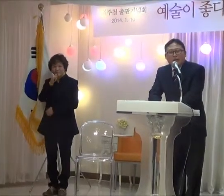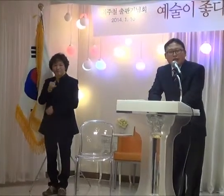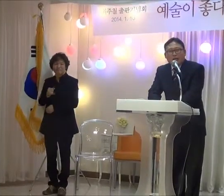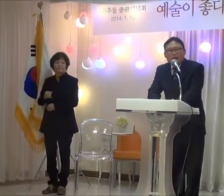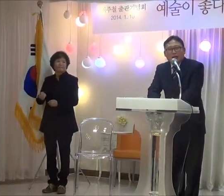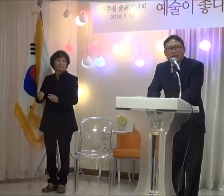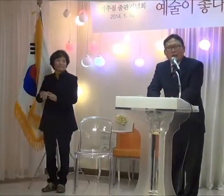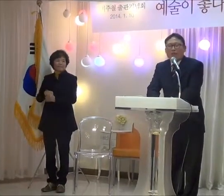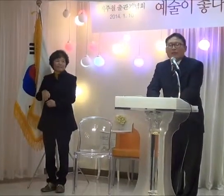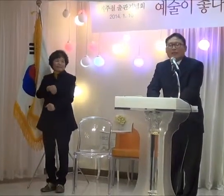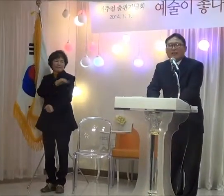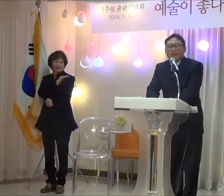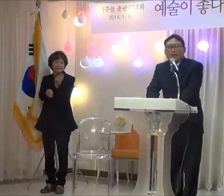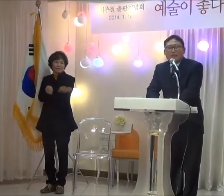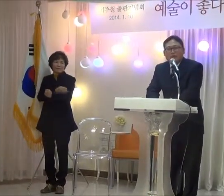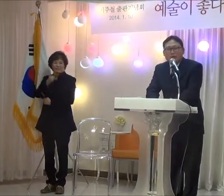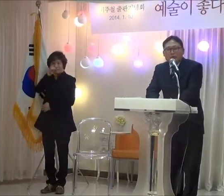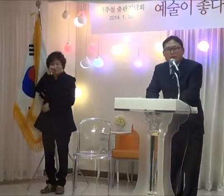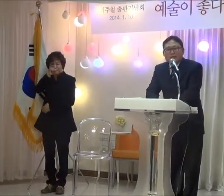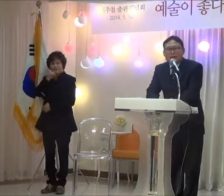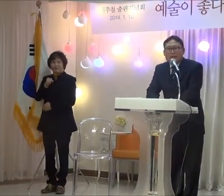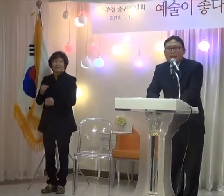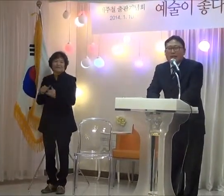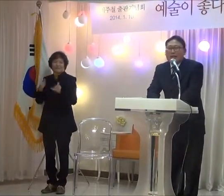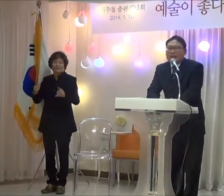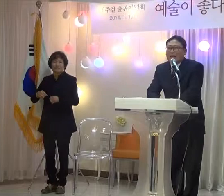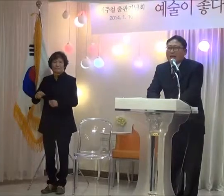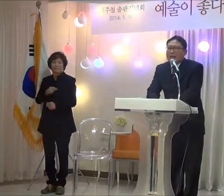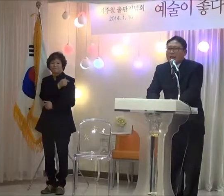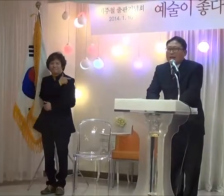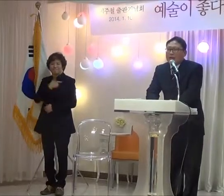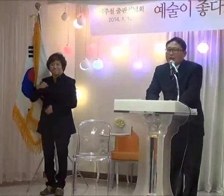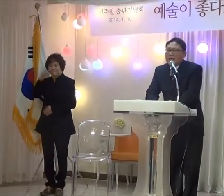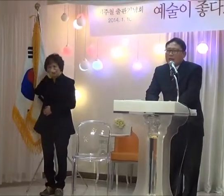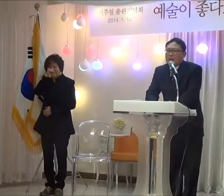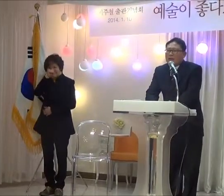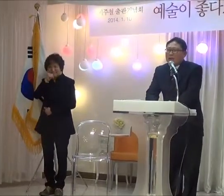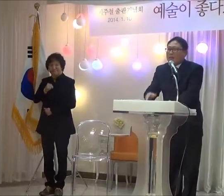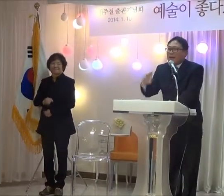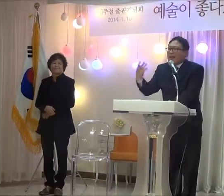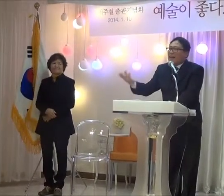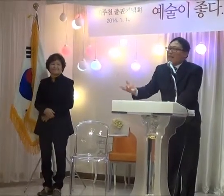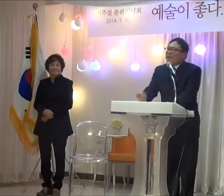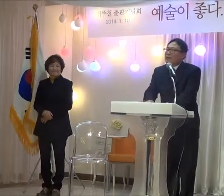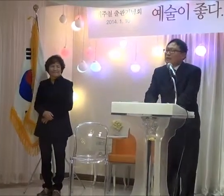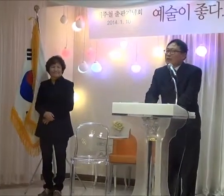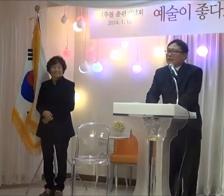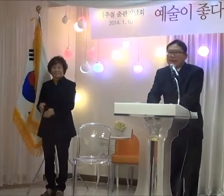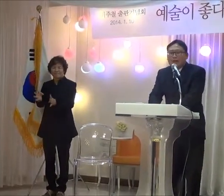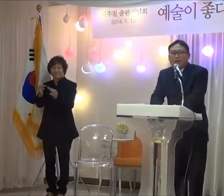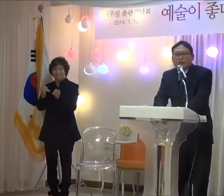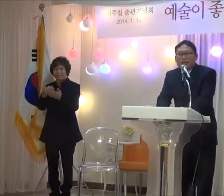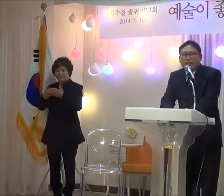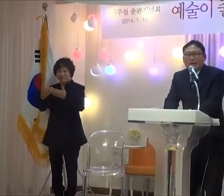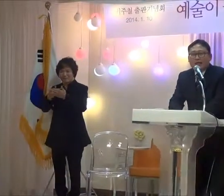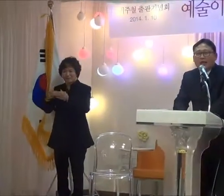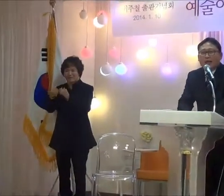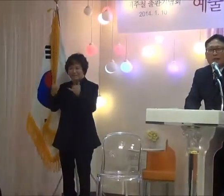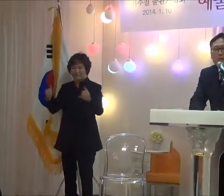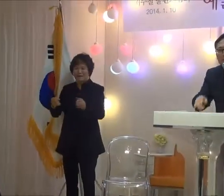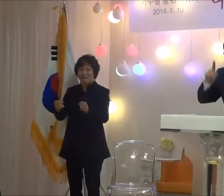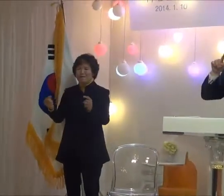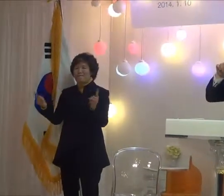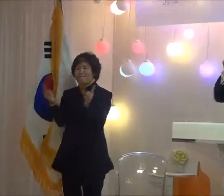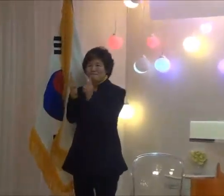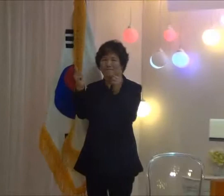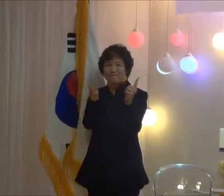예술이 좋다. 예술가는 사람이 너무 좋았습니다. 여기에 제가 많은 화가를 만났지만 그 화가분들이